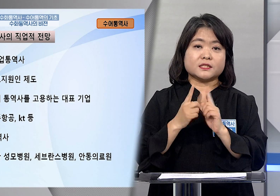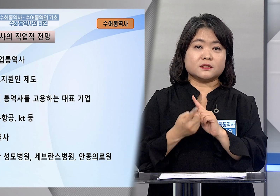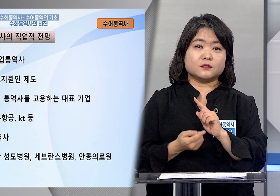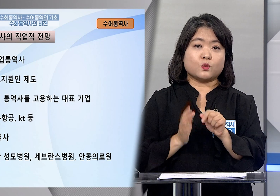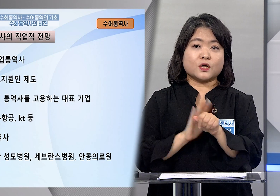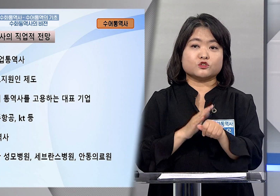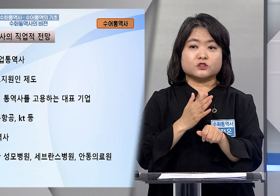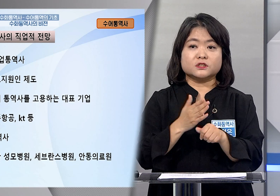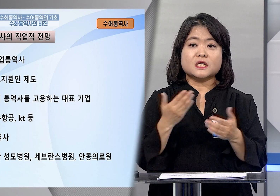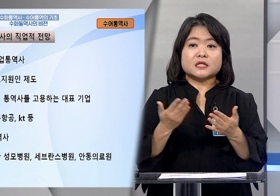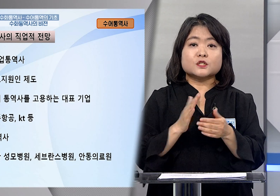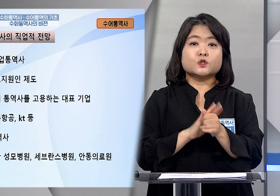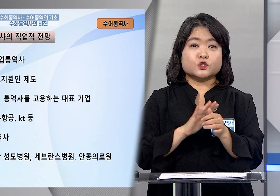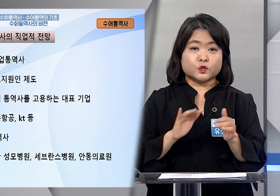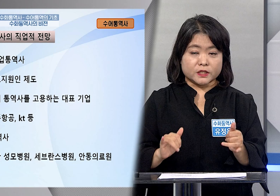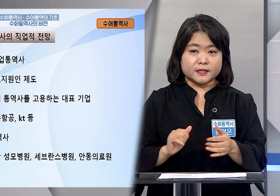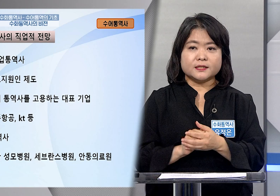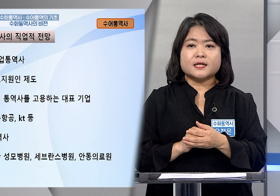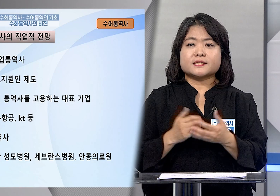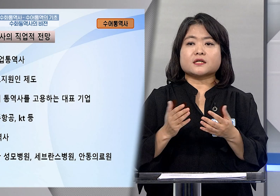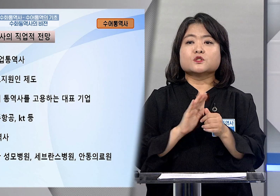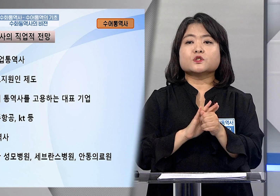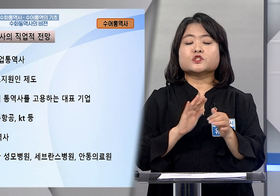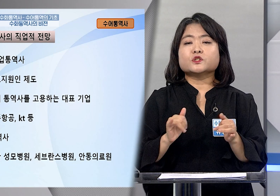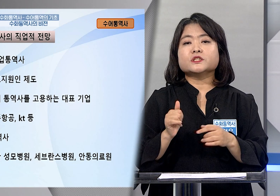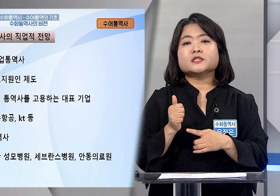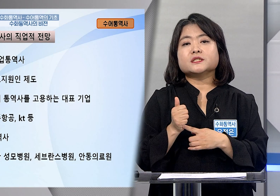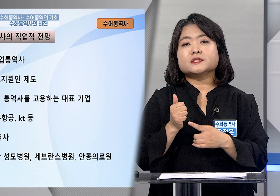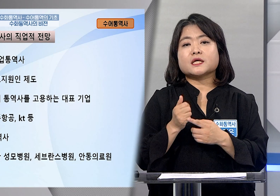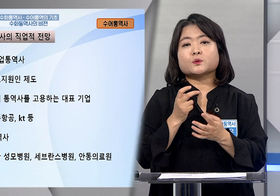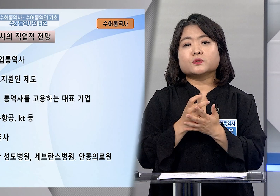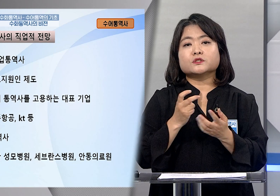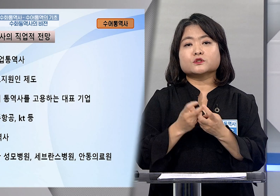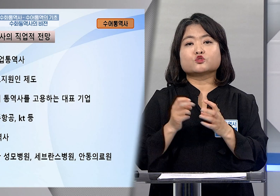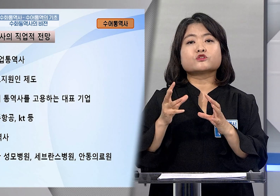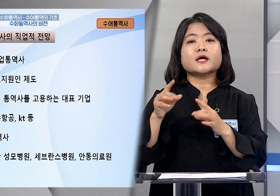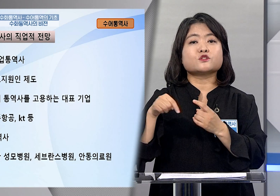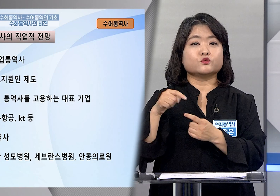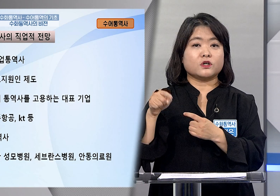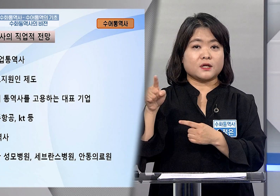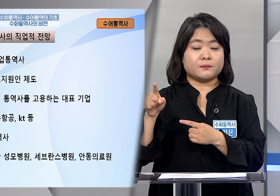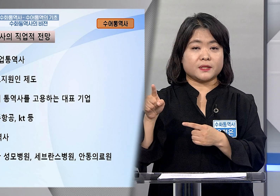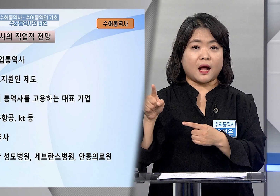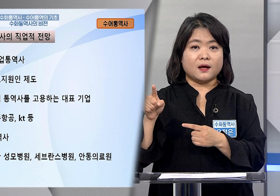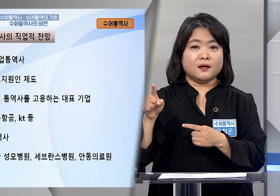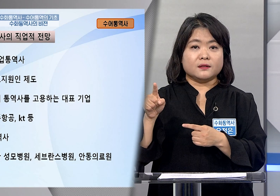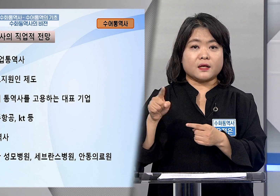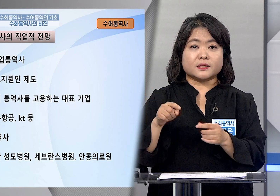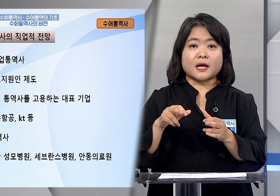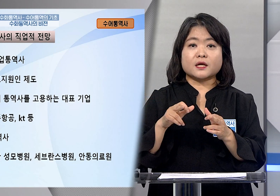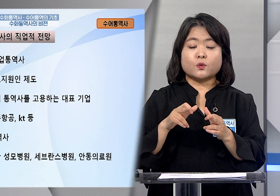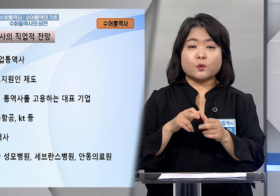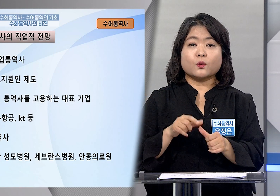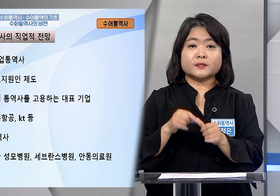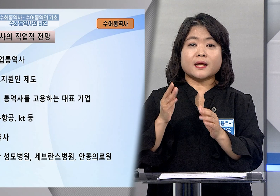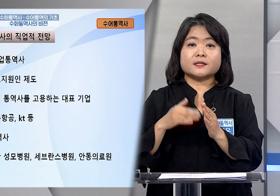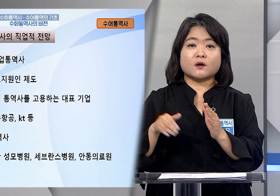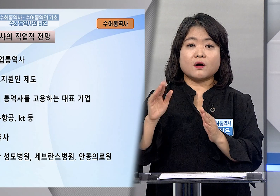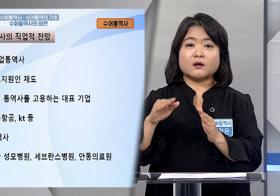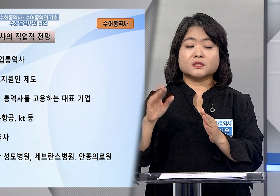대신 도와주는 근로지원인. 자, 근로지원인 제도는 국가에서 운영을 합니다. 네, 장애인고용공단에서 그